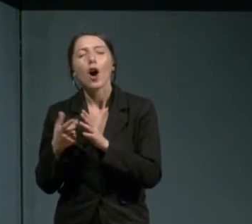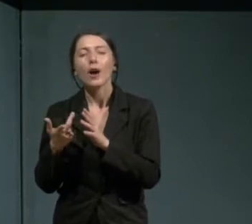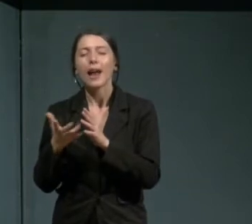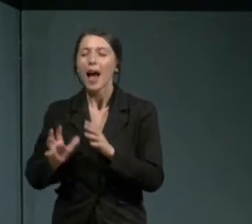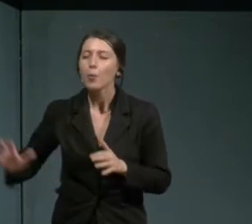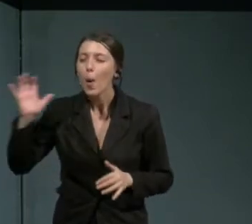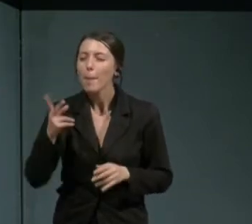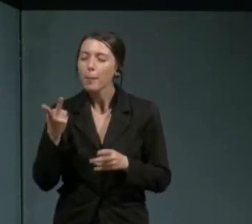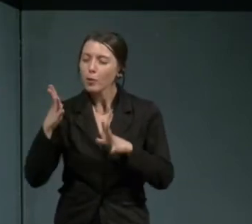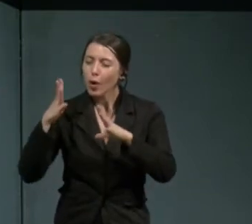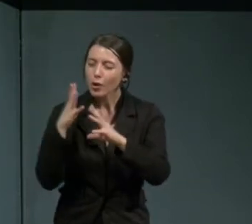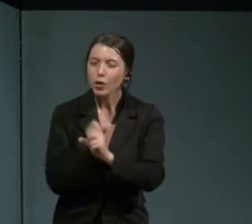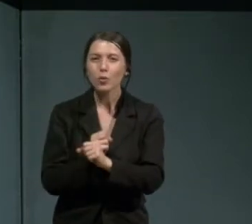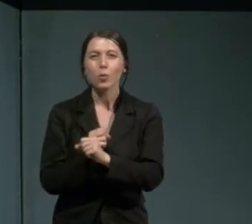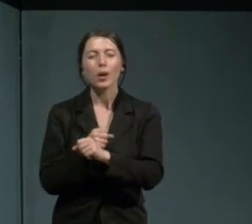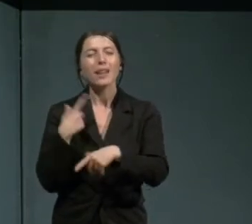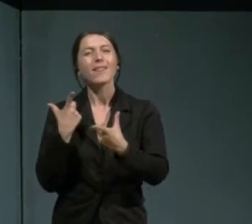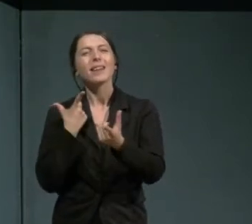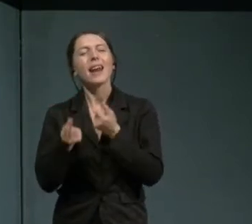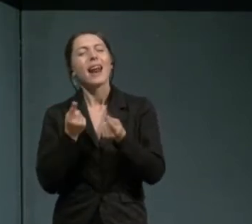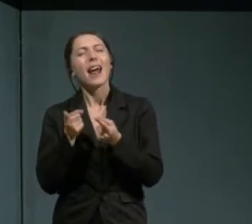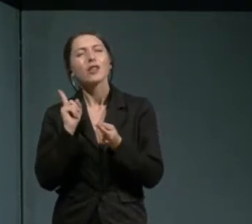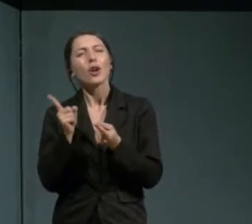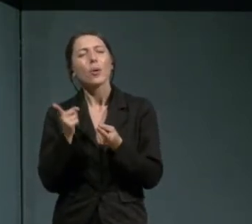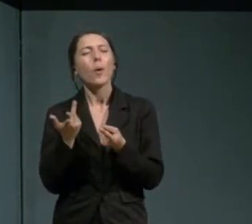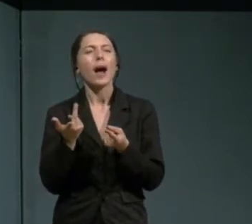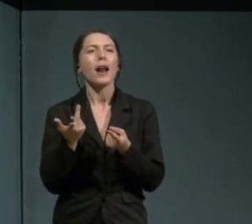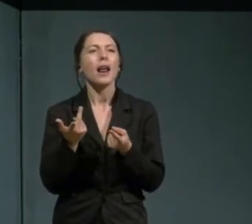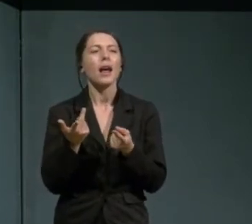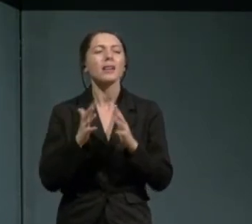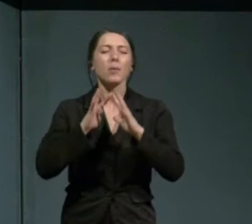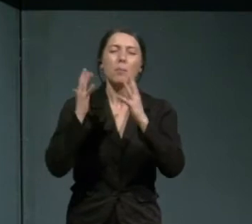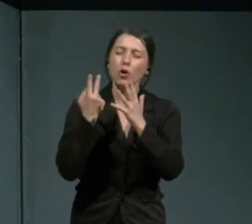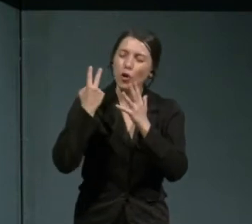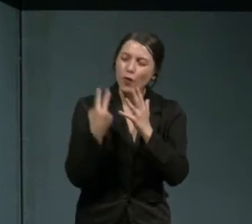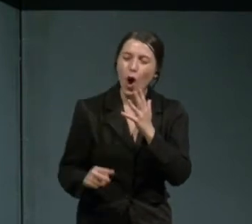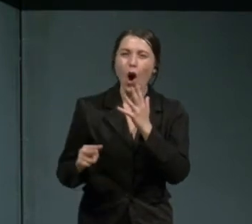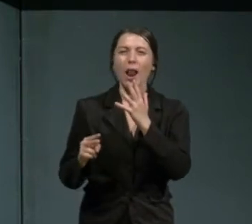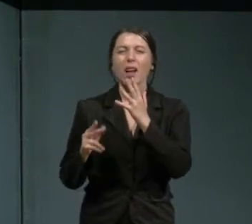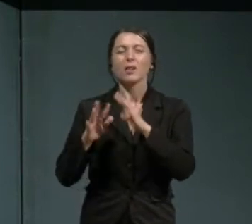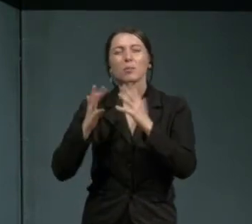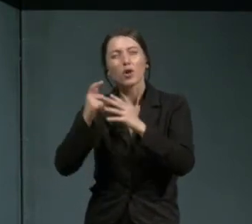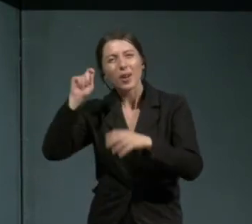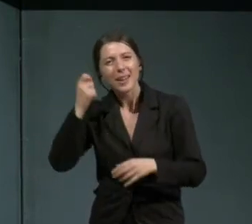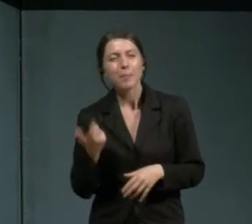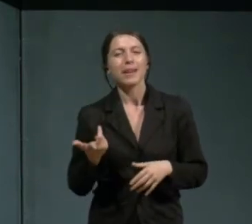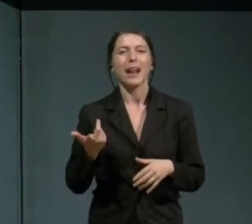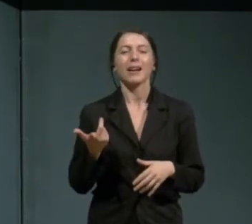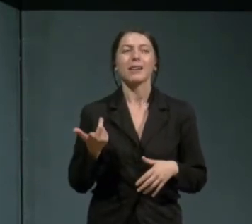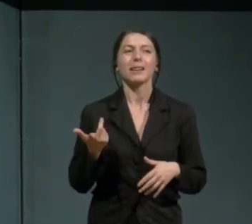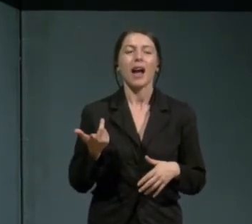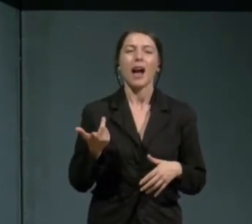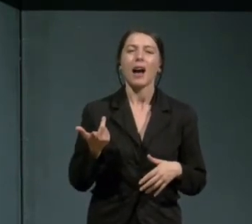che mette in relazione il collegamento mondo violente il mondo della criminalità è un